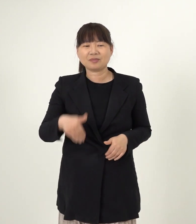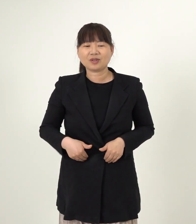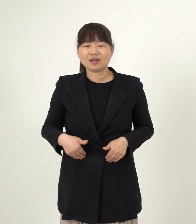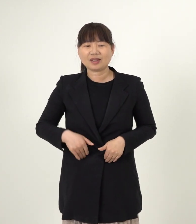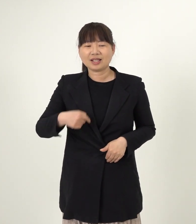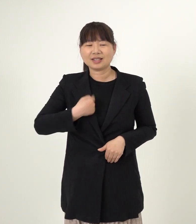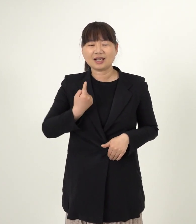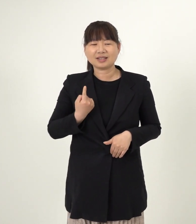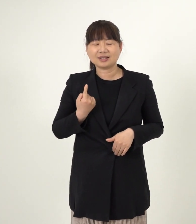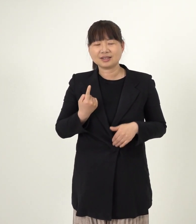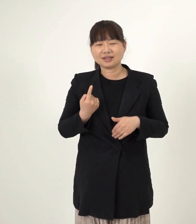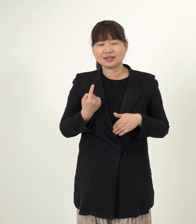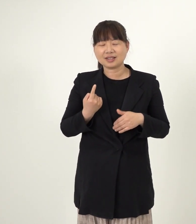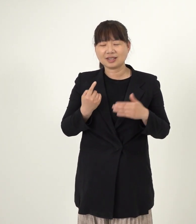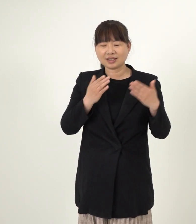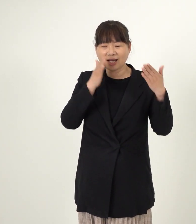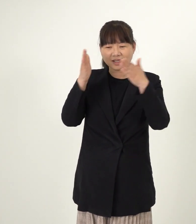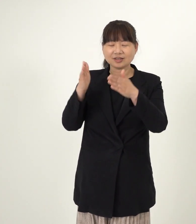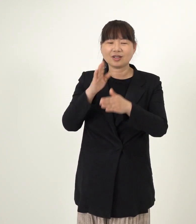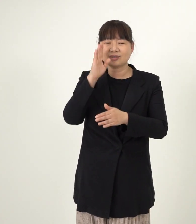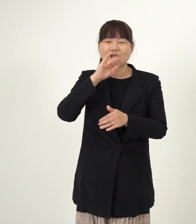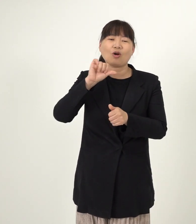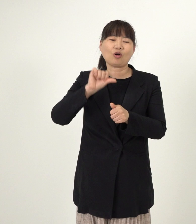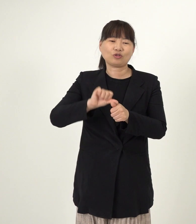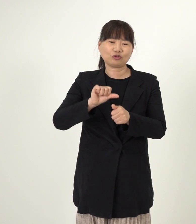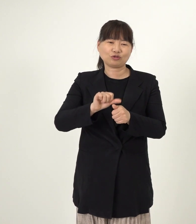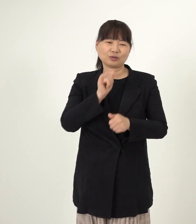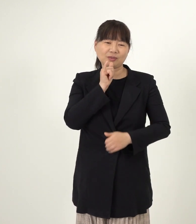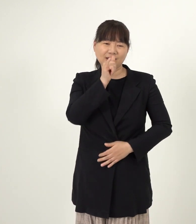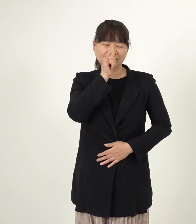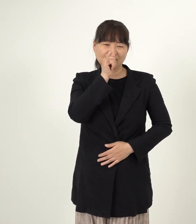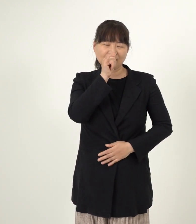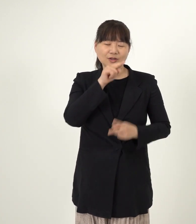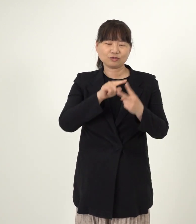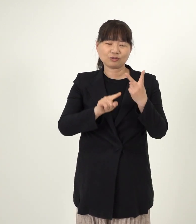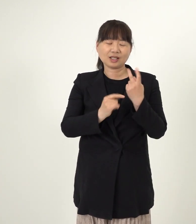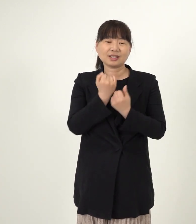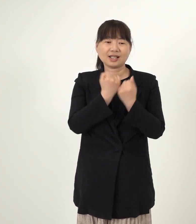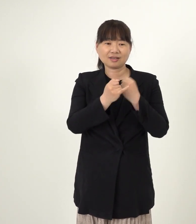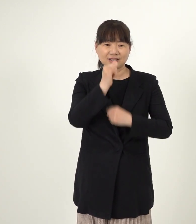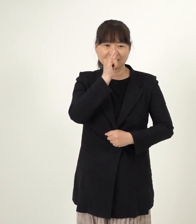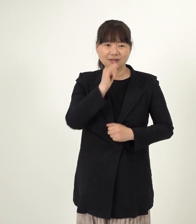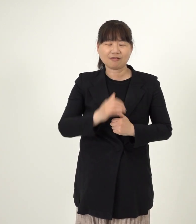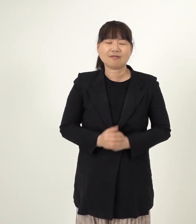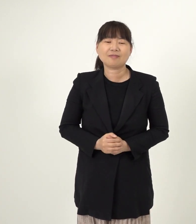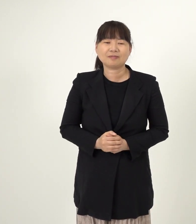자기 자신을 향해서 저주한 거다. 이 두 가지 해석이 있어요.